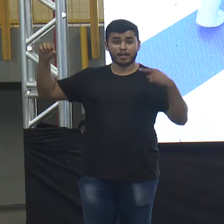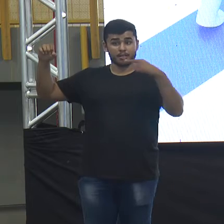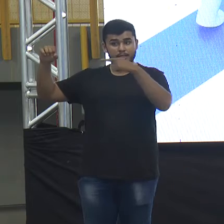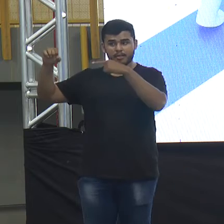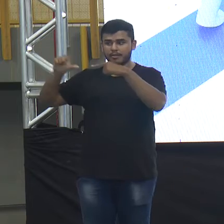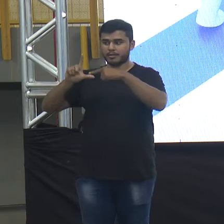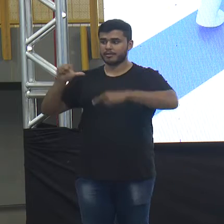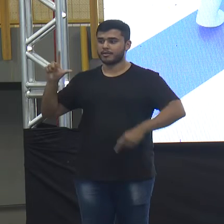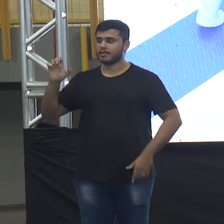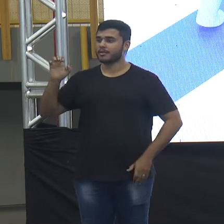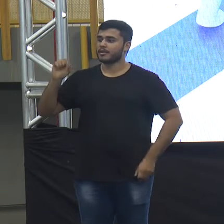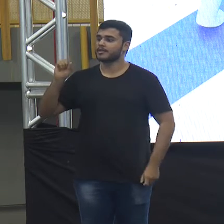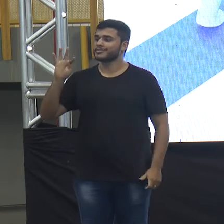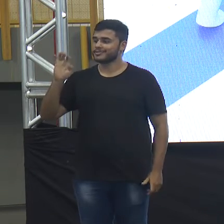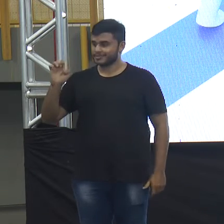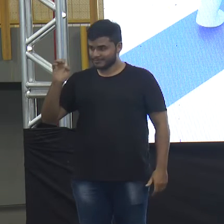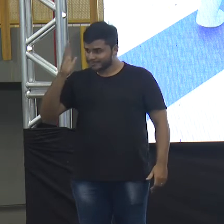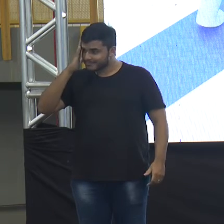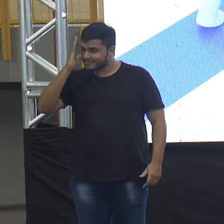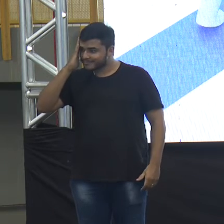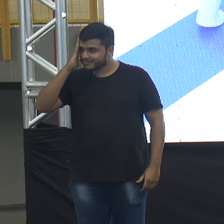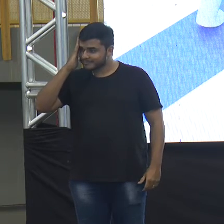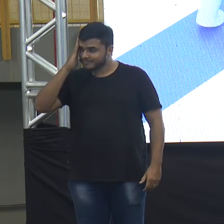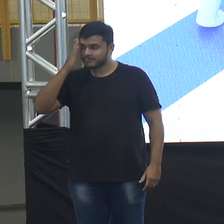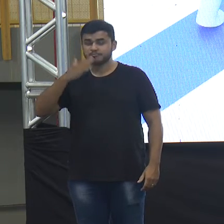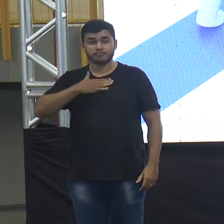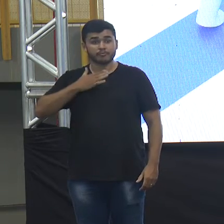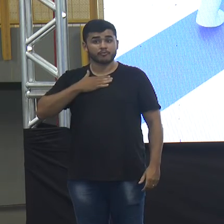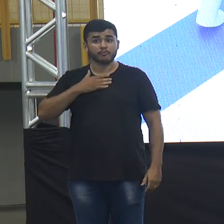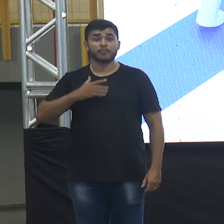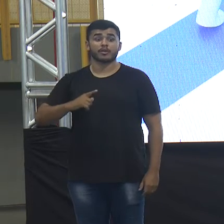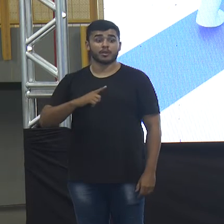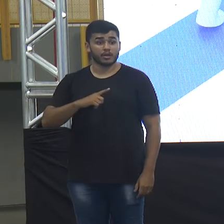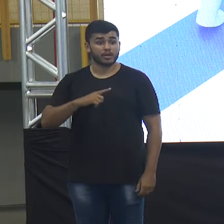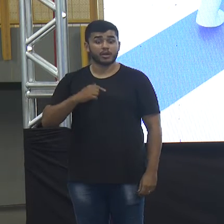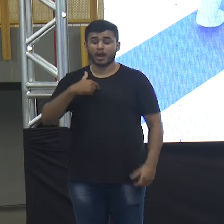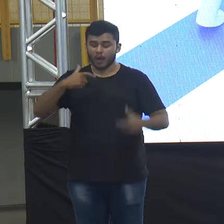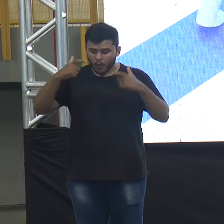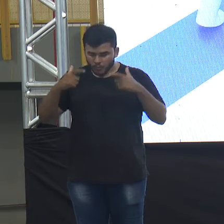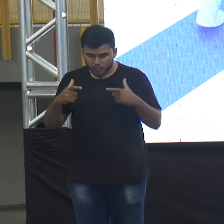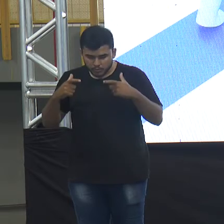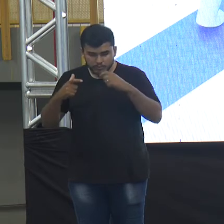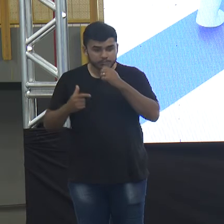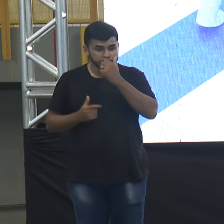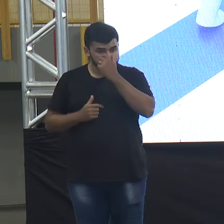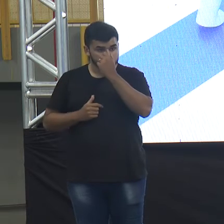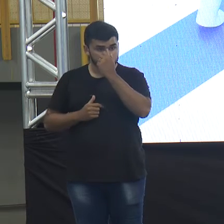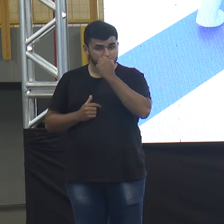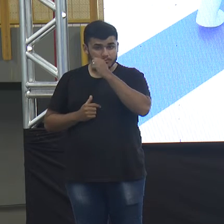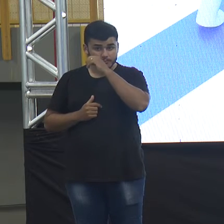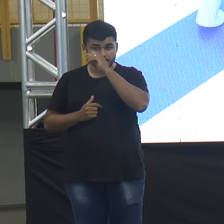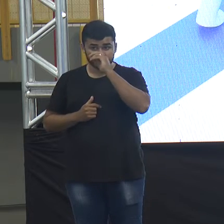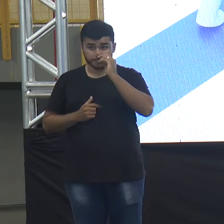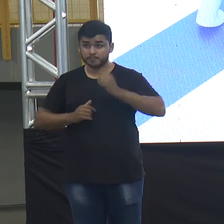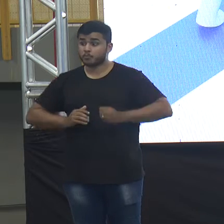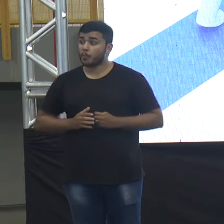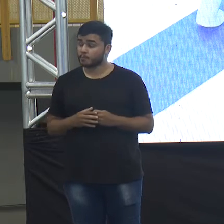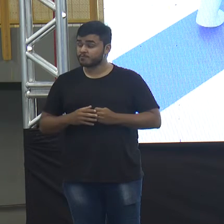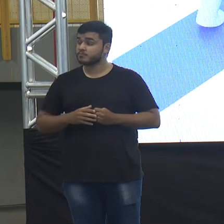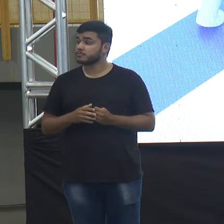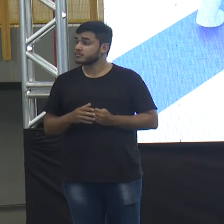a definição da tua localização, da localização de algum ponto, lembra sempre